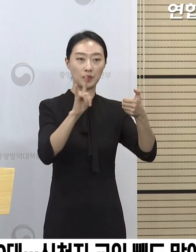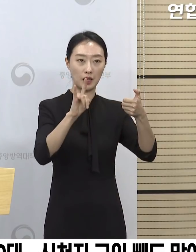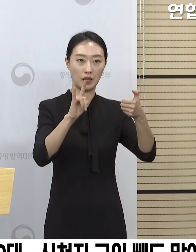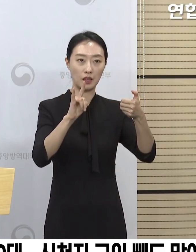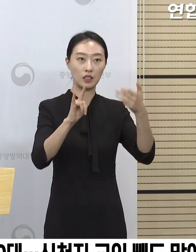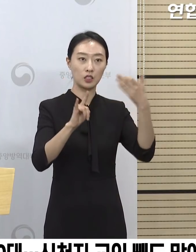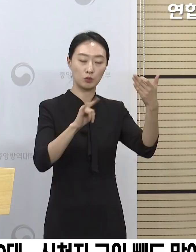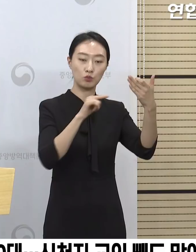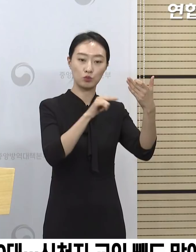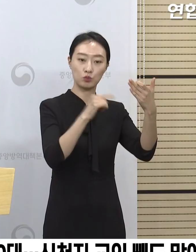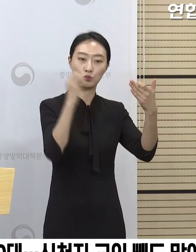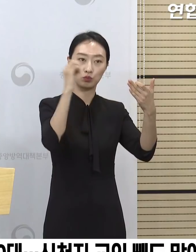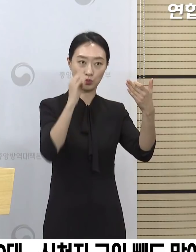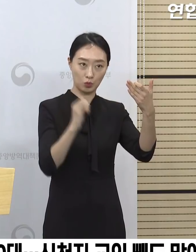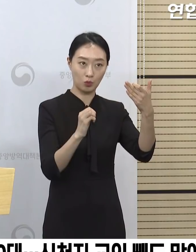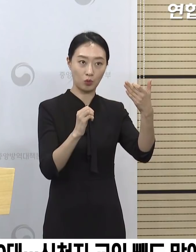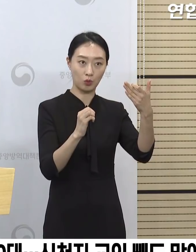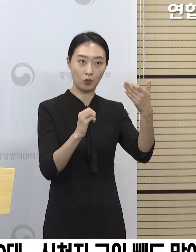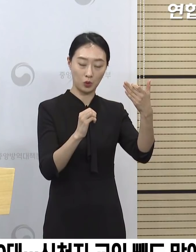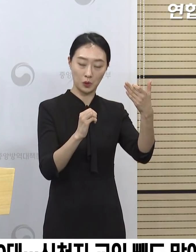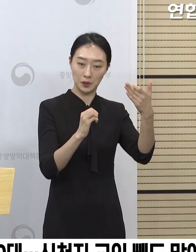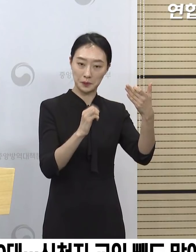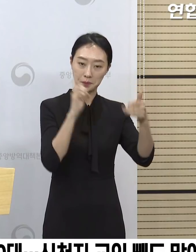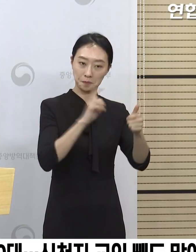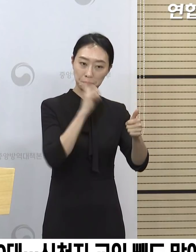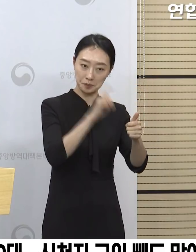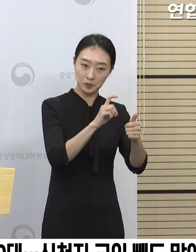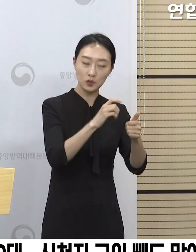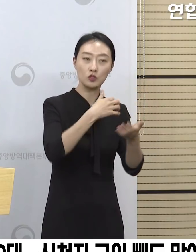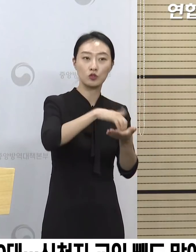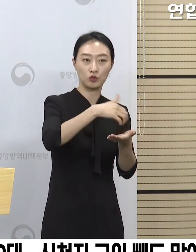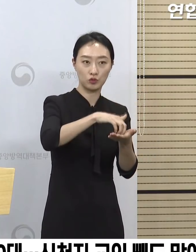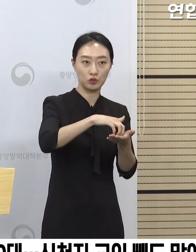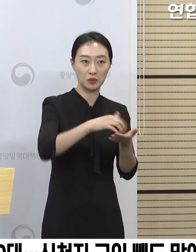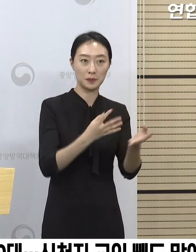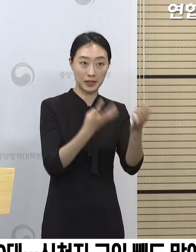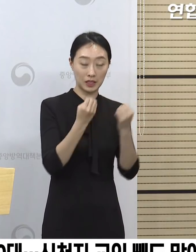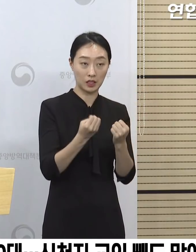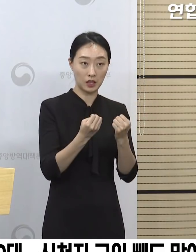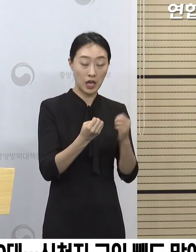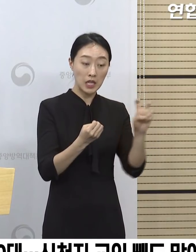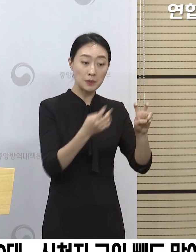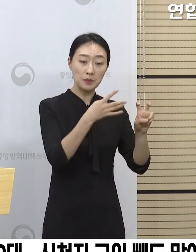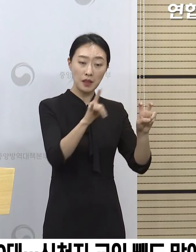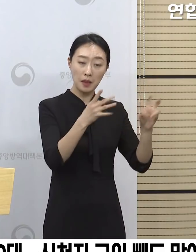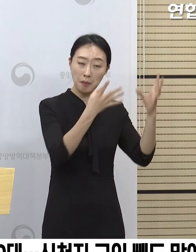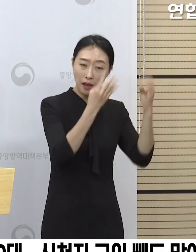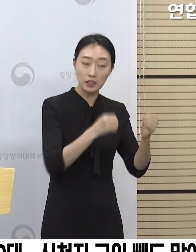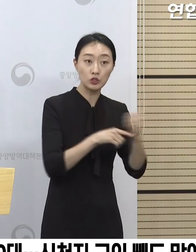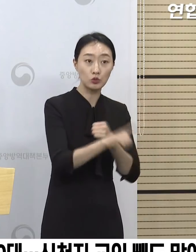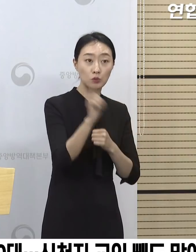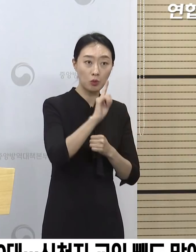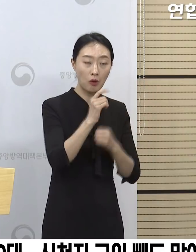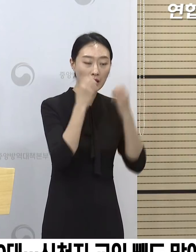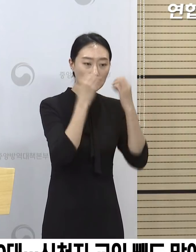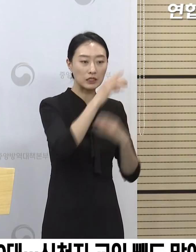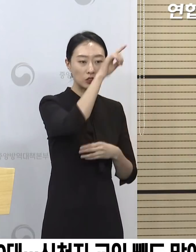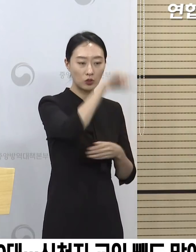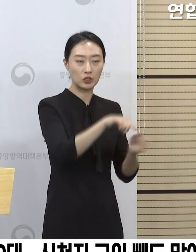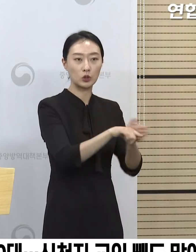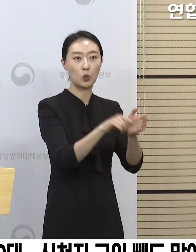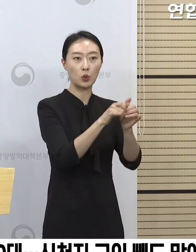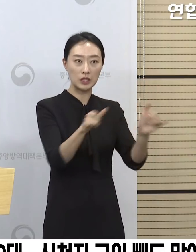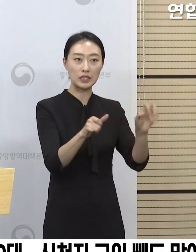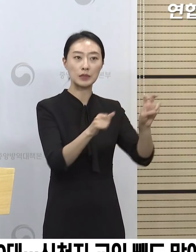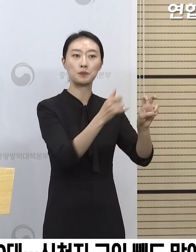19% 정도로 환자 수가 많은 그런 양상을 보여주고 있습니다. 20대가 많은 이유는 이제 신천지 교인 중에 20대가